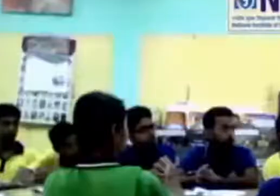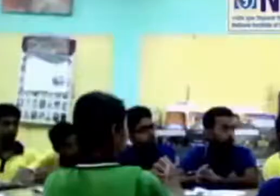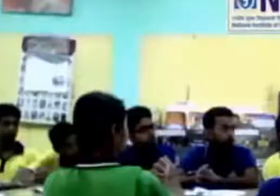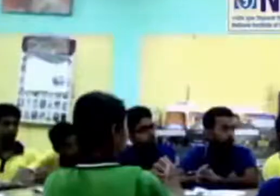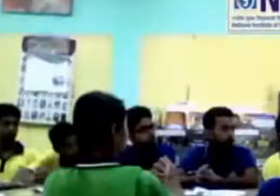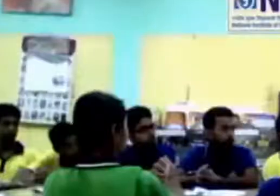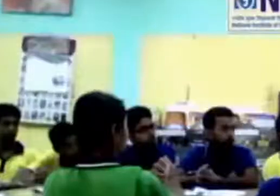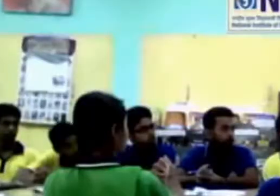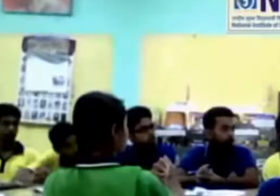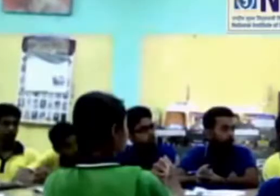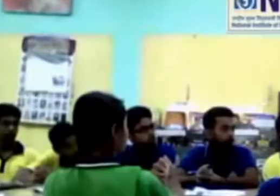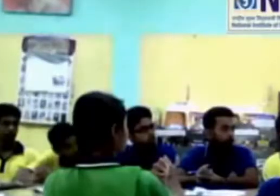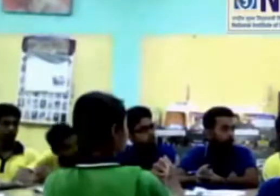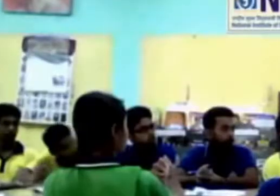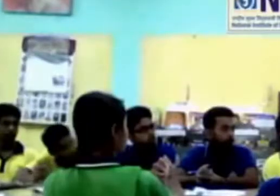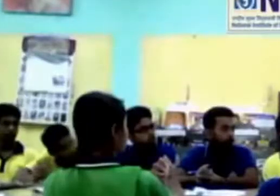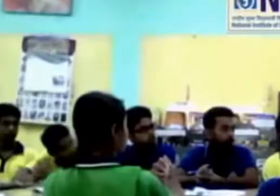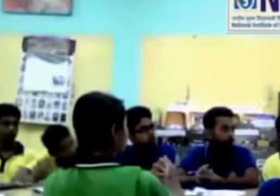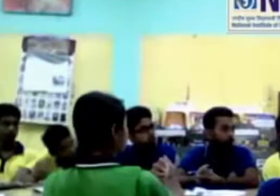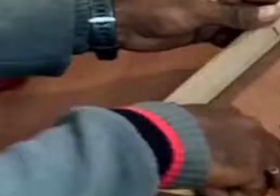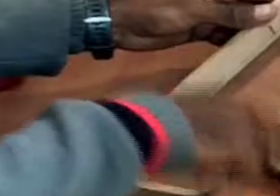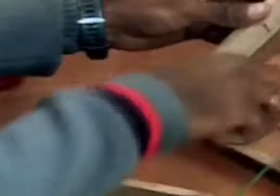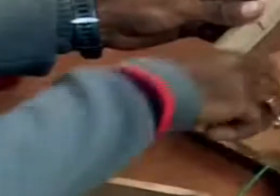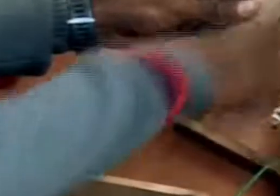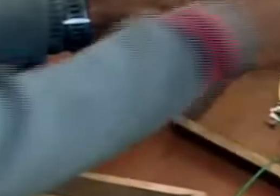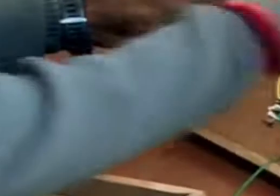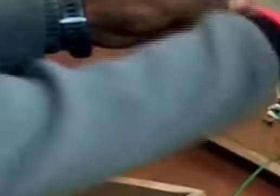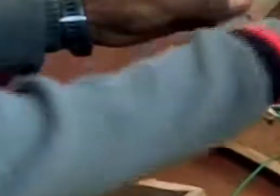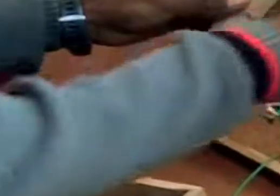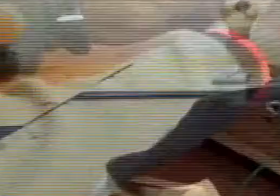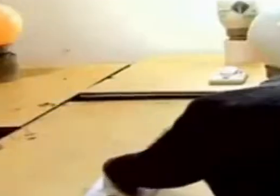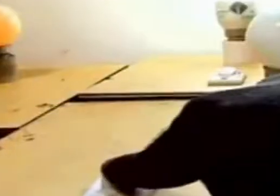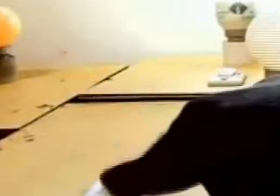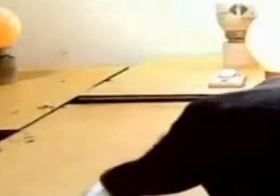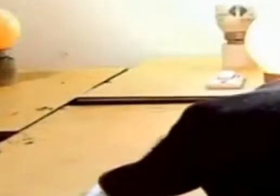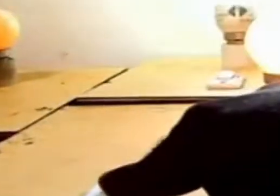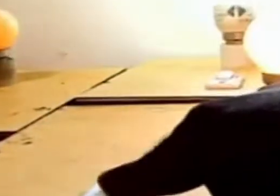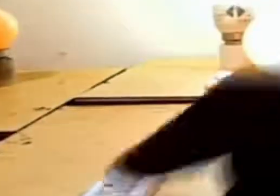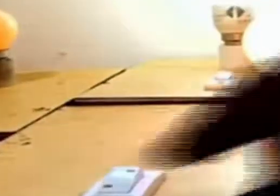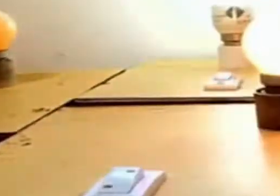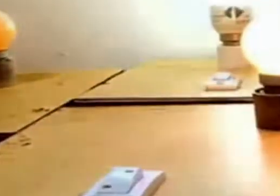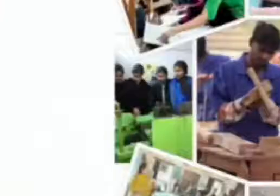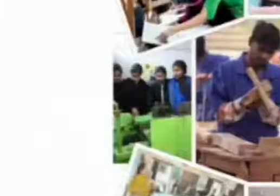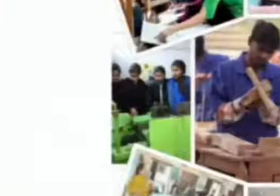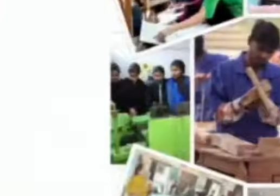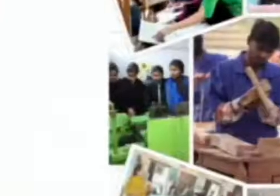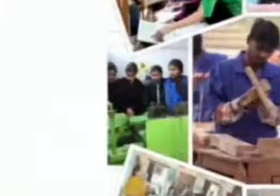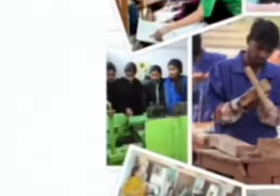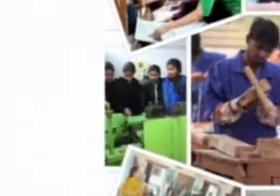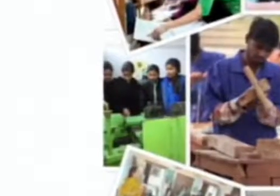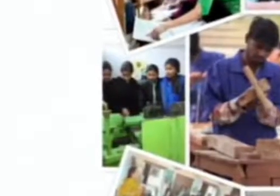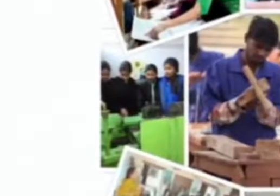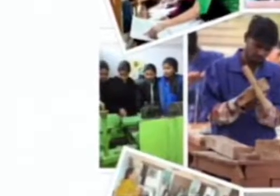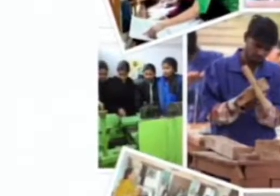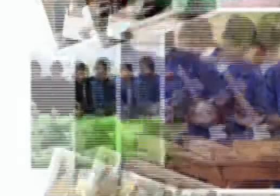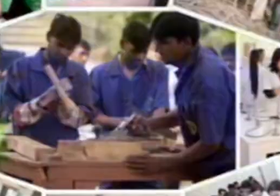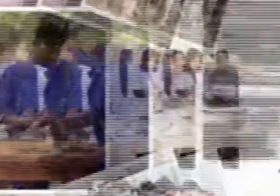रास्ता स्वयं चुने। जीवन ये प्रकाशित करने, राहों को आलोकित